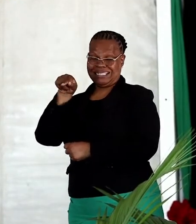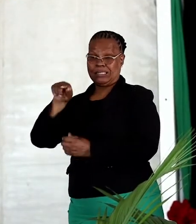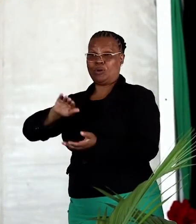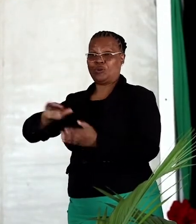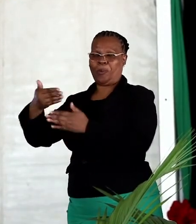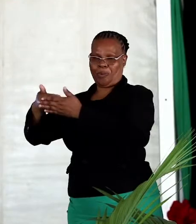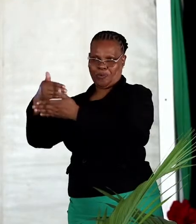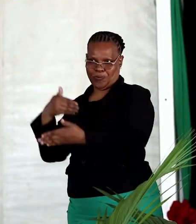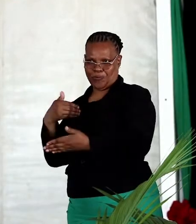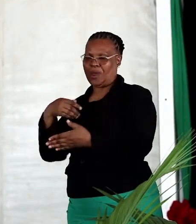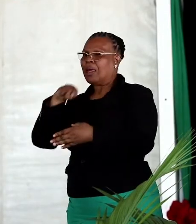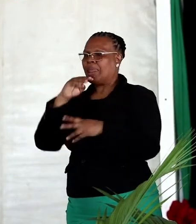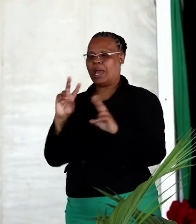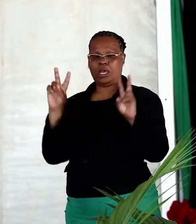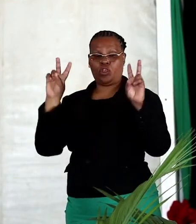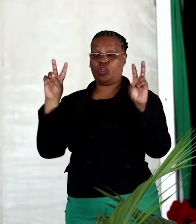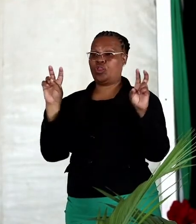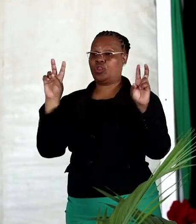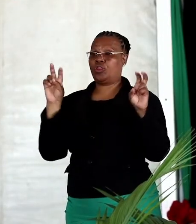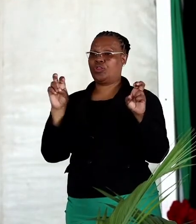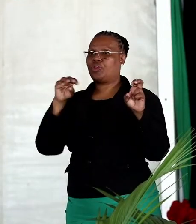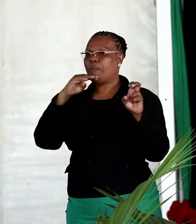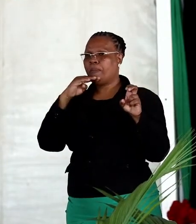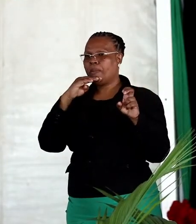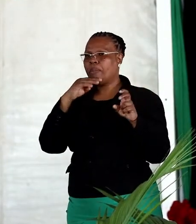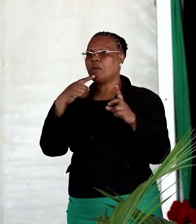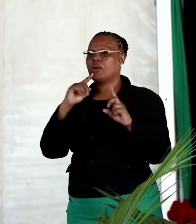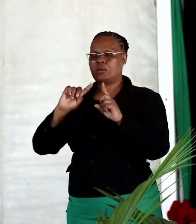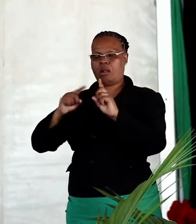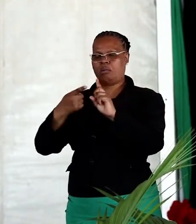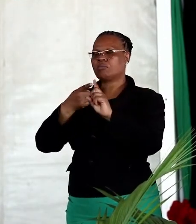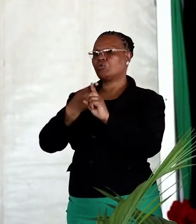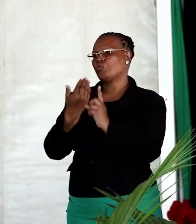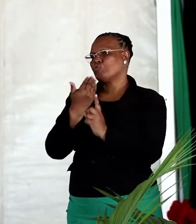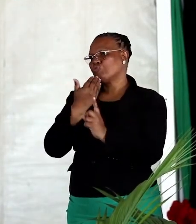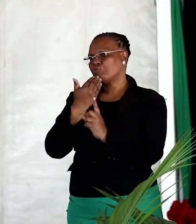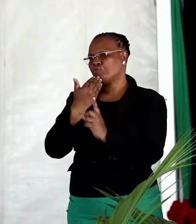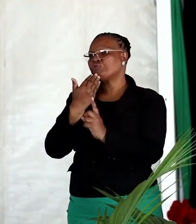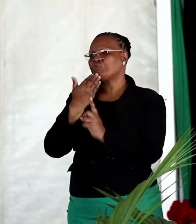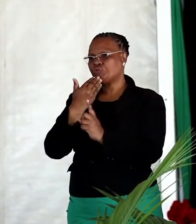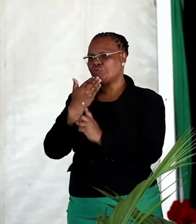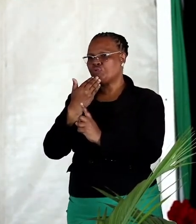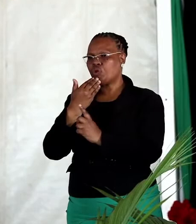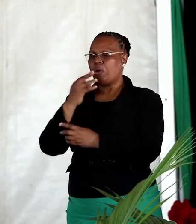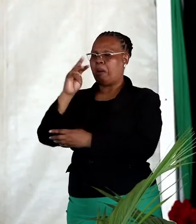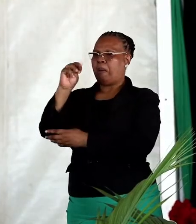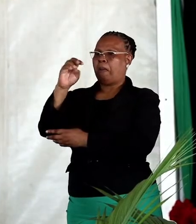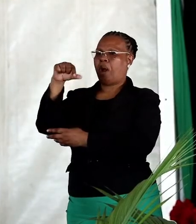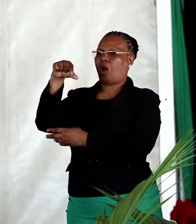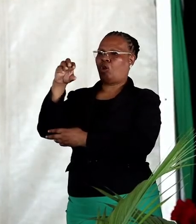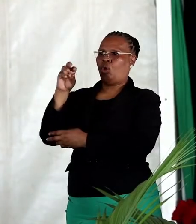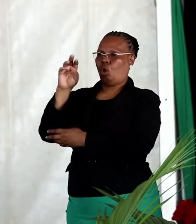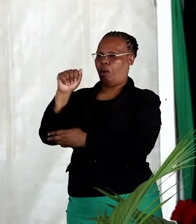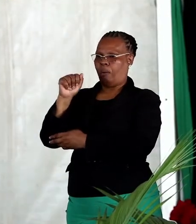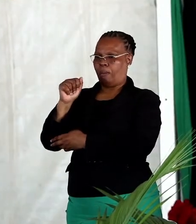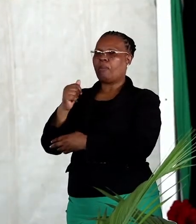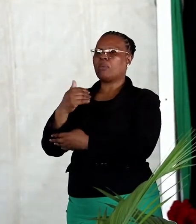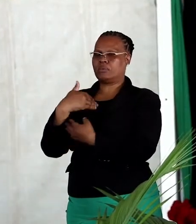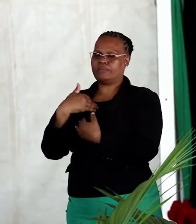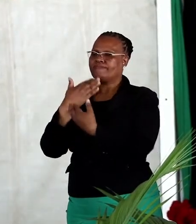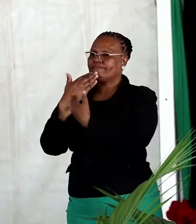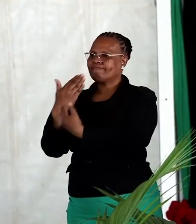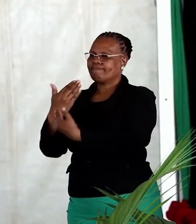nto ke ngoku i-team yethu chankatha phaa kubomi bukankosi uJongumsobomvu uMaqoma. Siyabulela ke matshawe